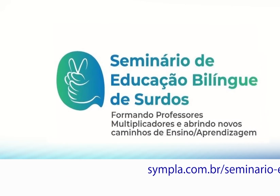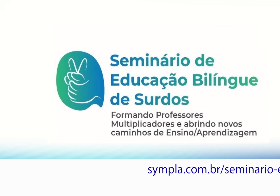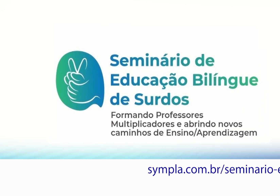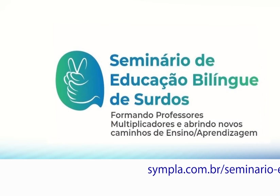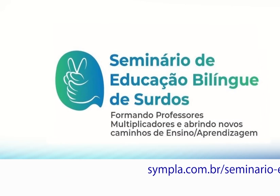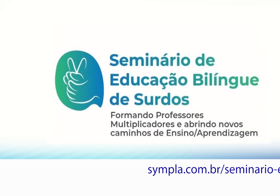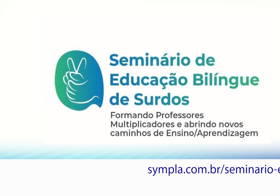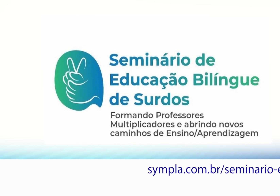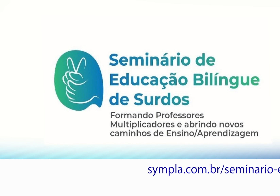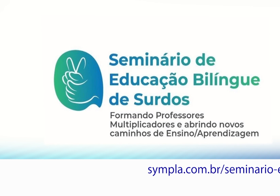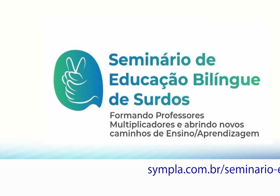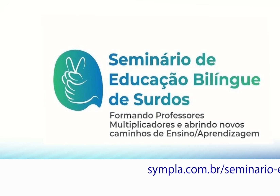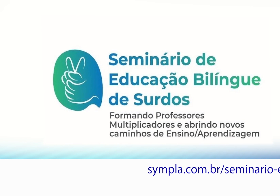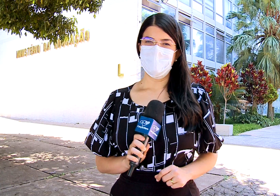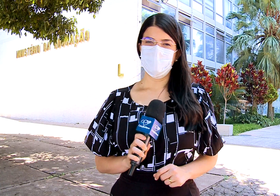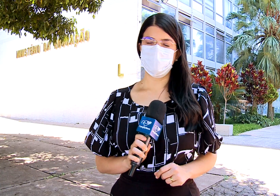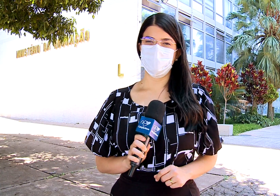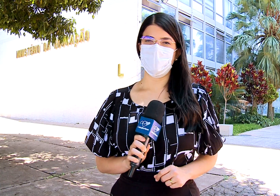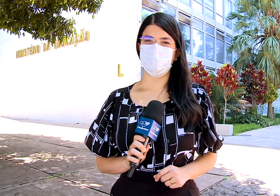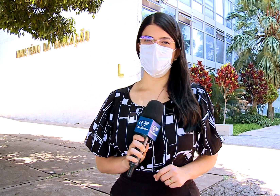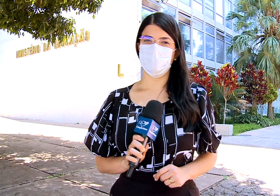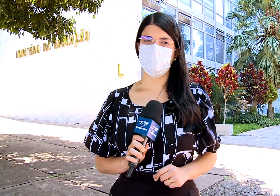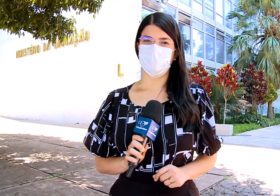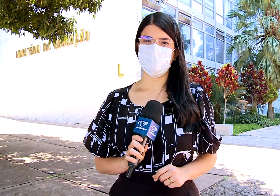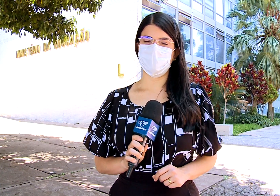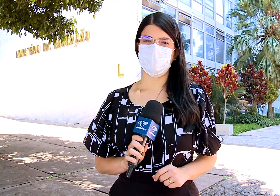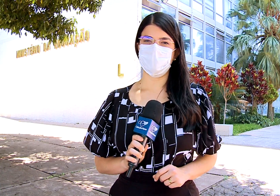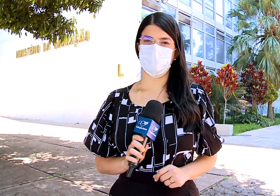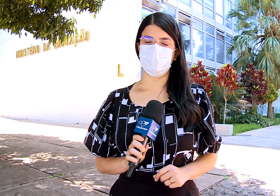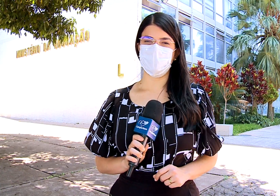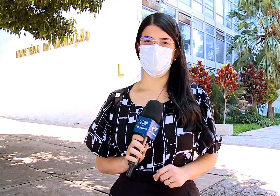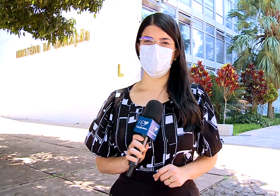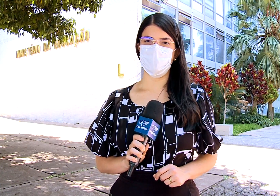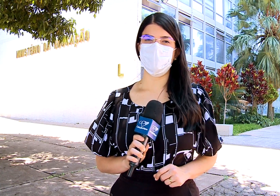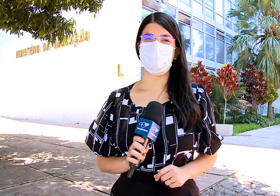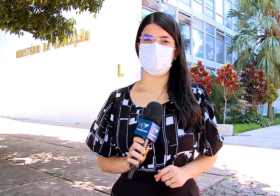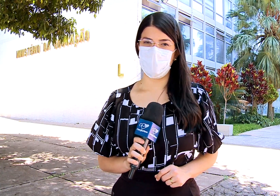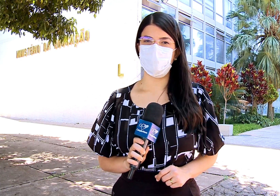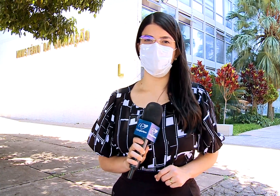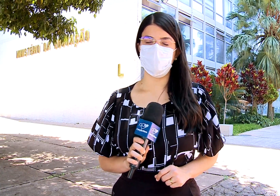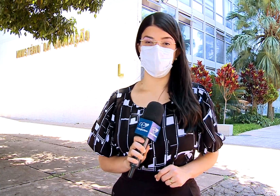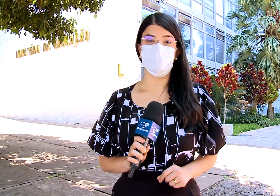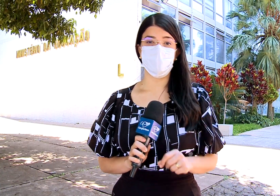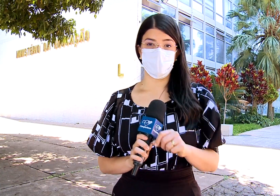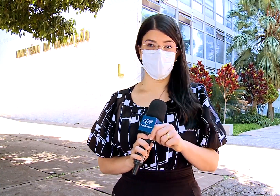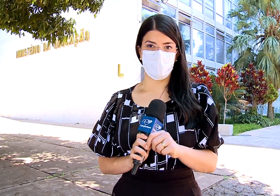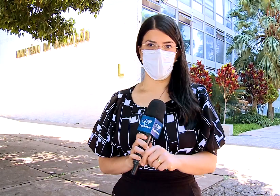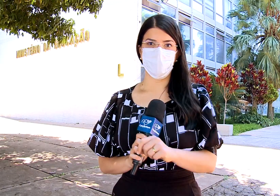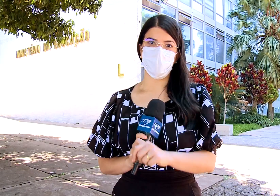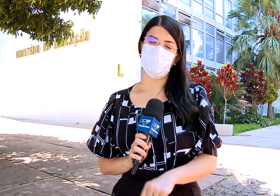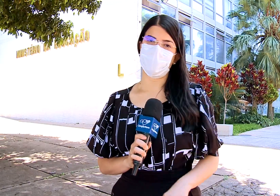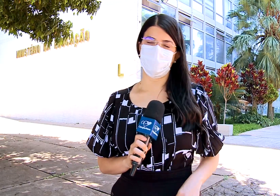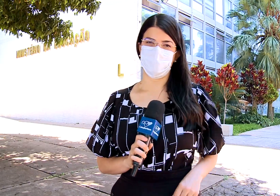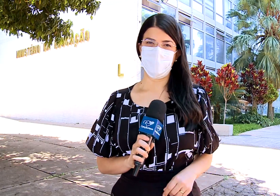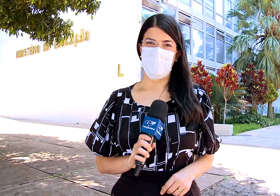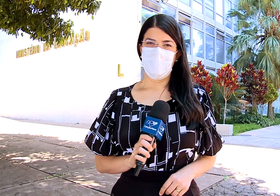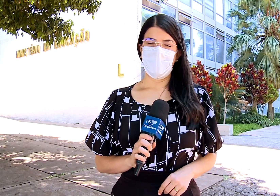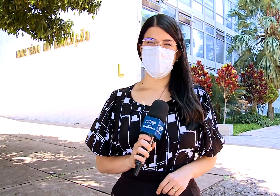plataforma Simpla. O seminário também vai ser transmitido pelo canal do YouTube do próprio MEC. A